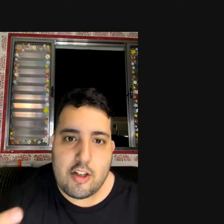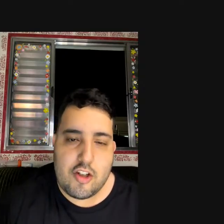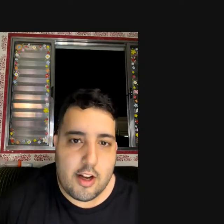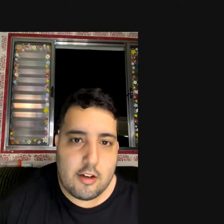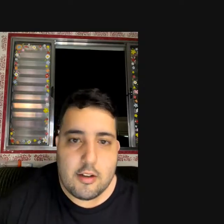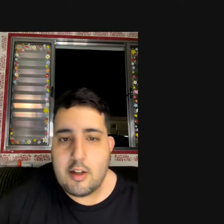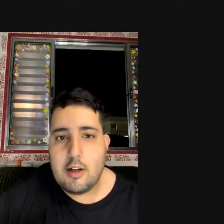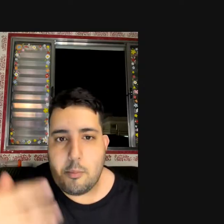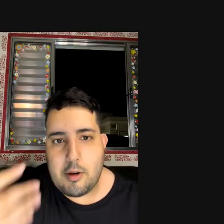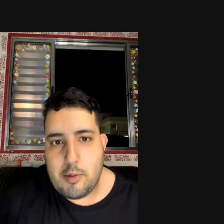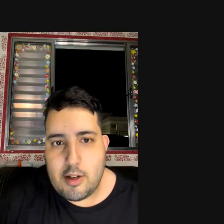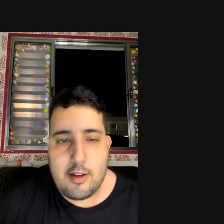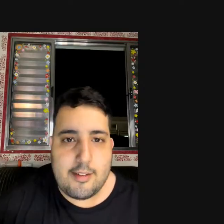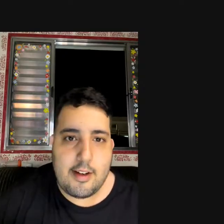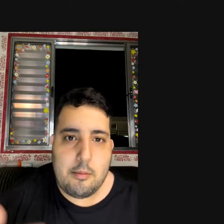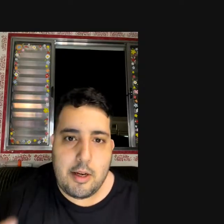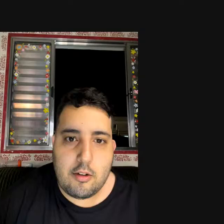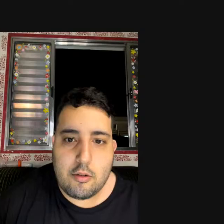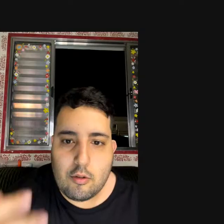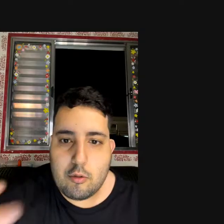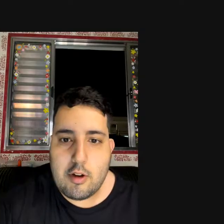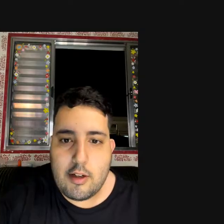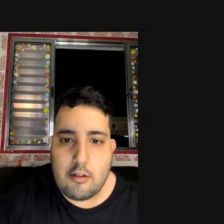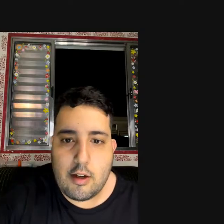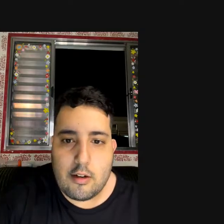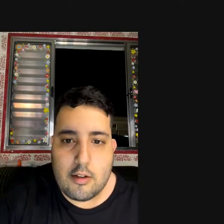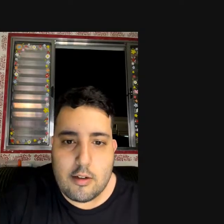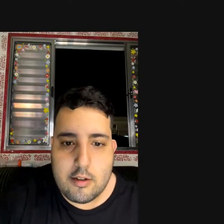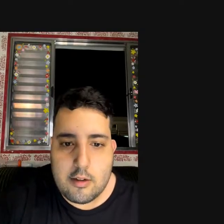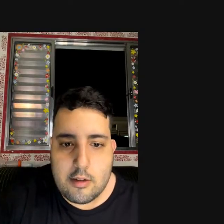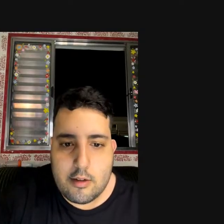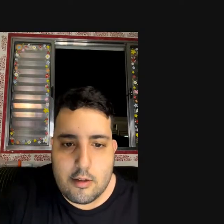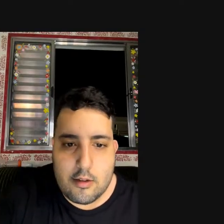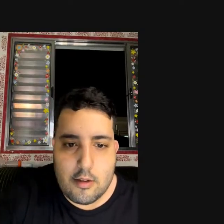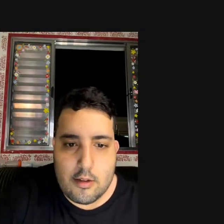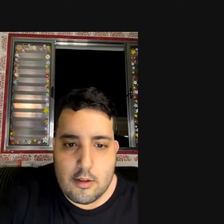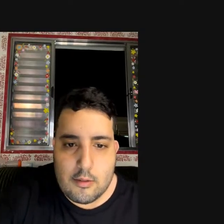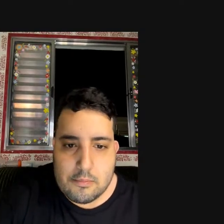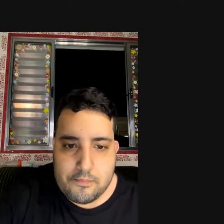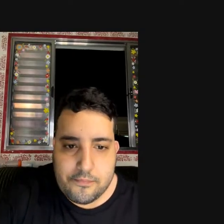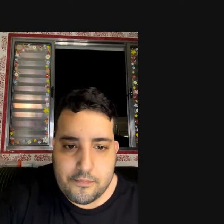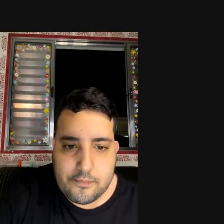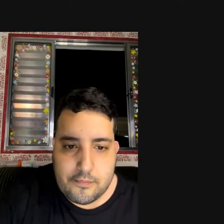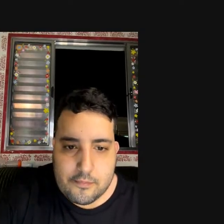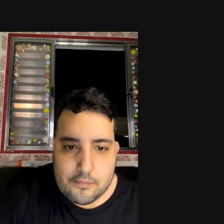vai ser destinado para a Bia dar seguimento no quadrinho dela.